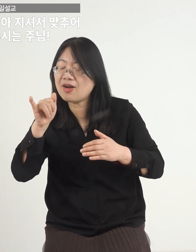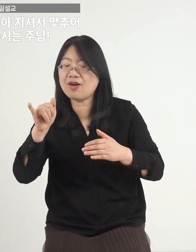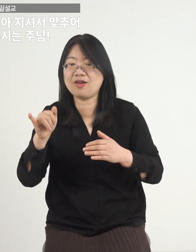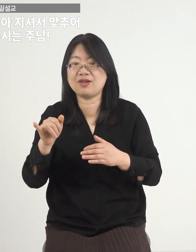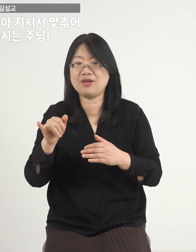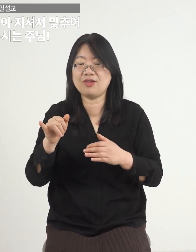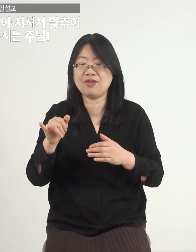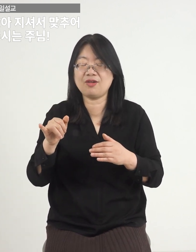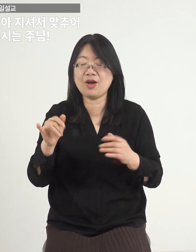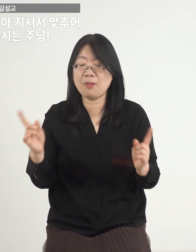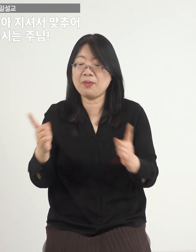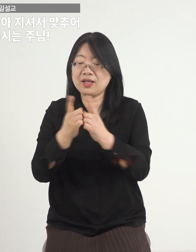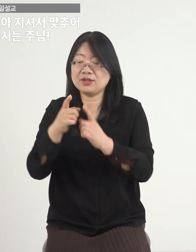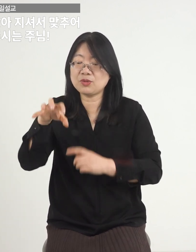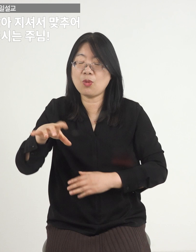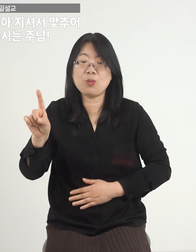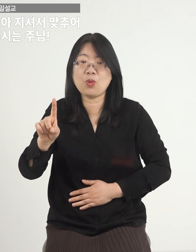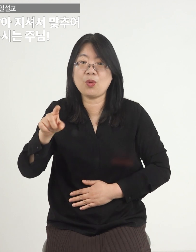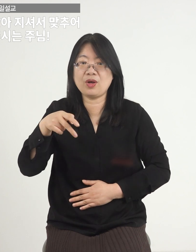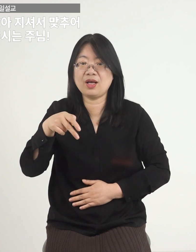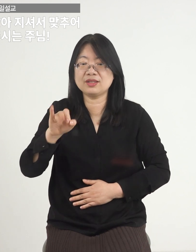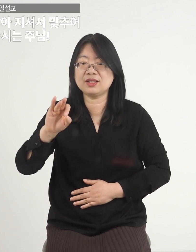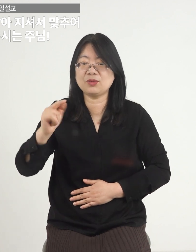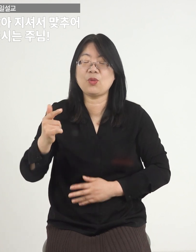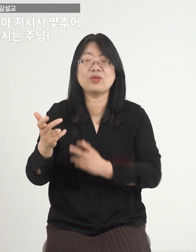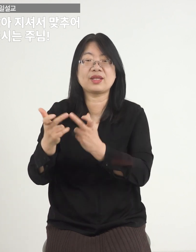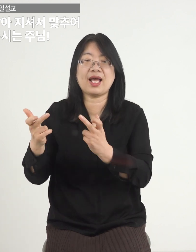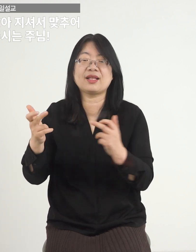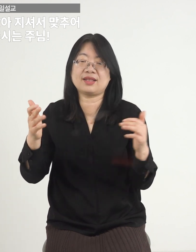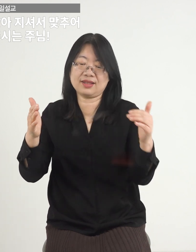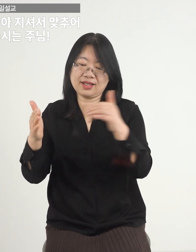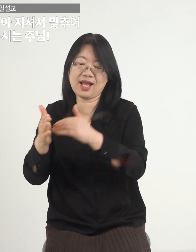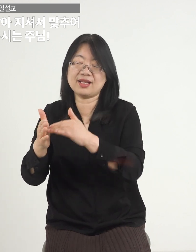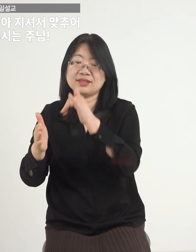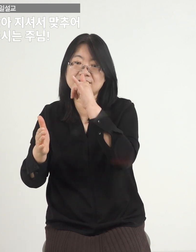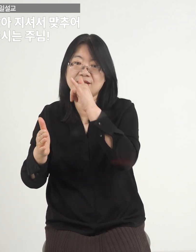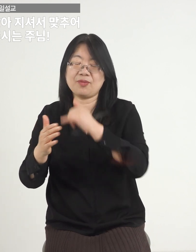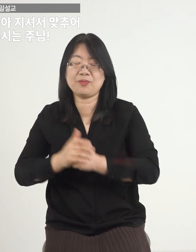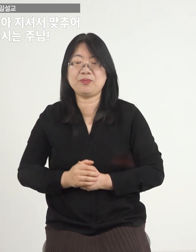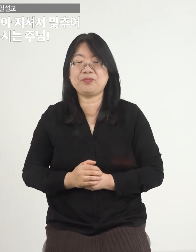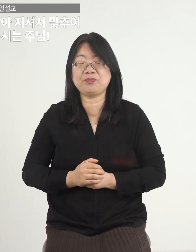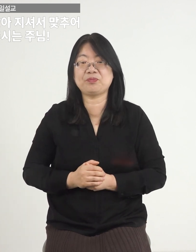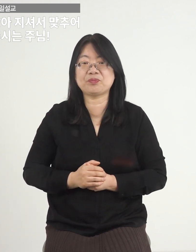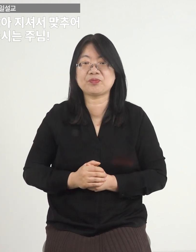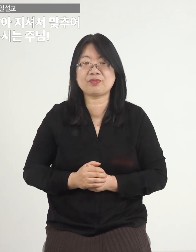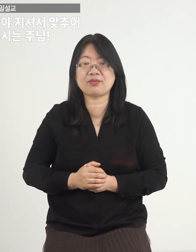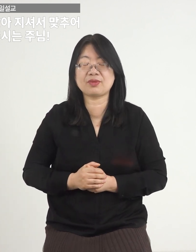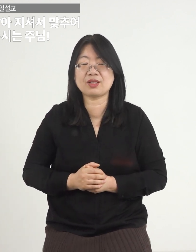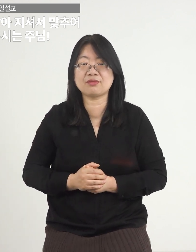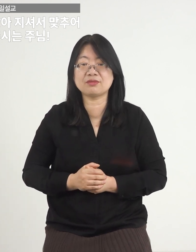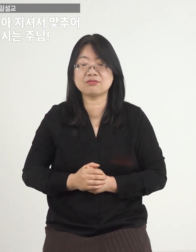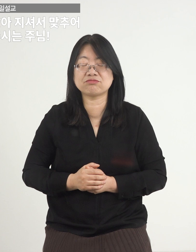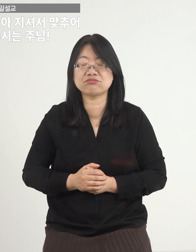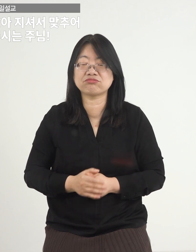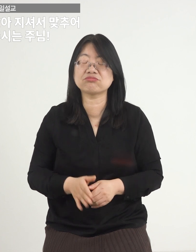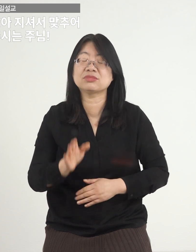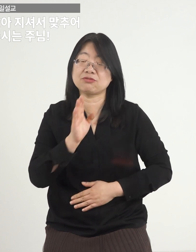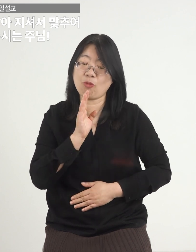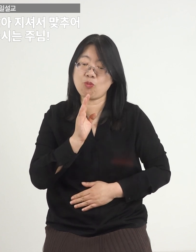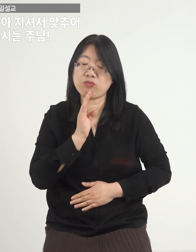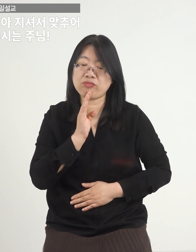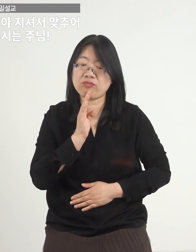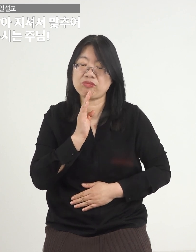맞닿는다 그랬죠? 예, 시온산까지 맞닿아요. 이것은 물리적으로 실제일 수도